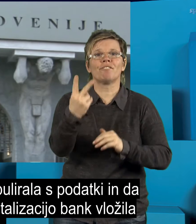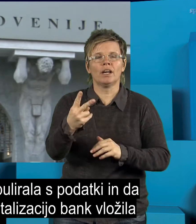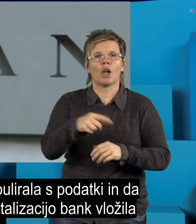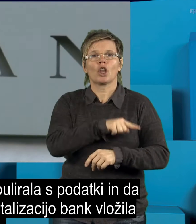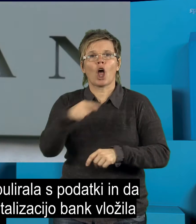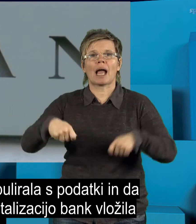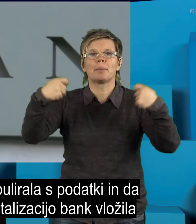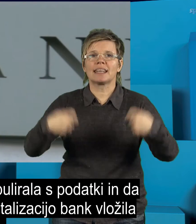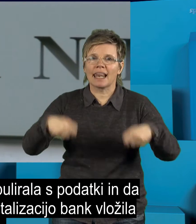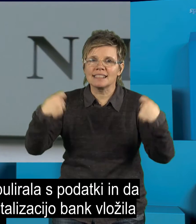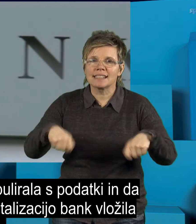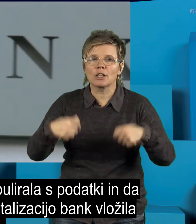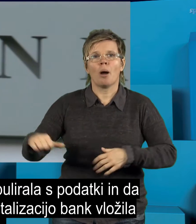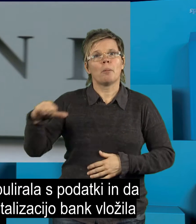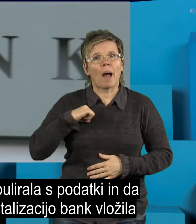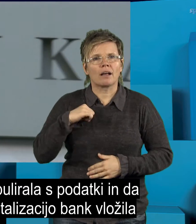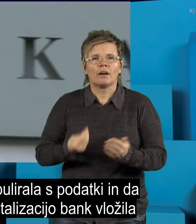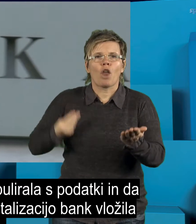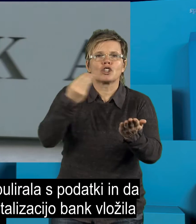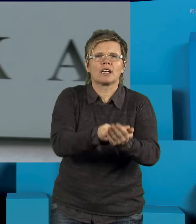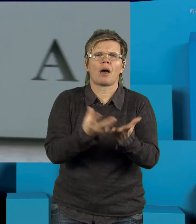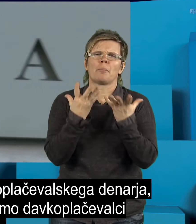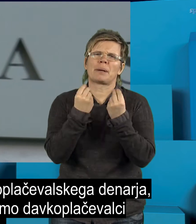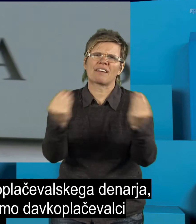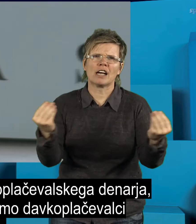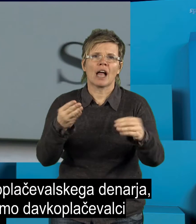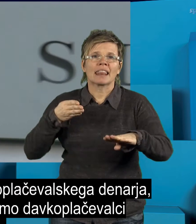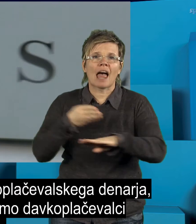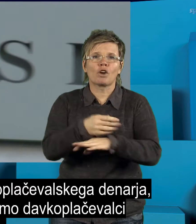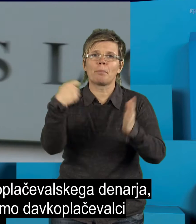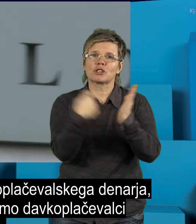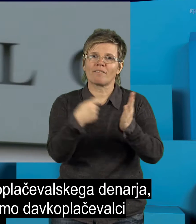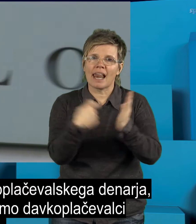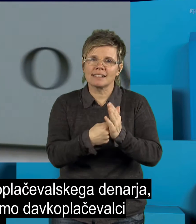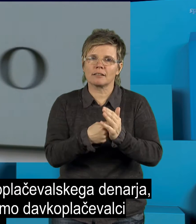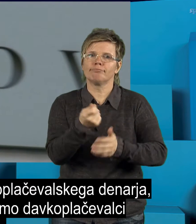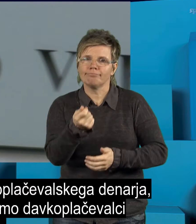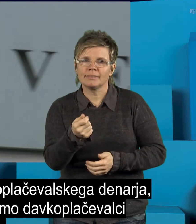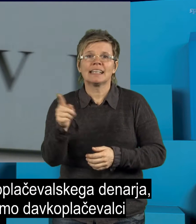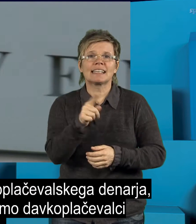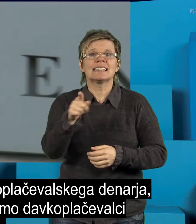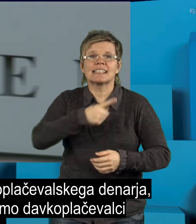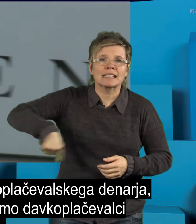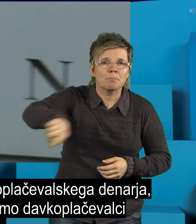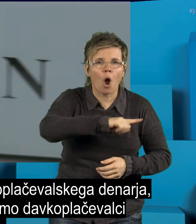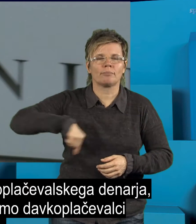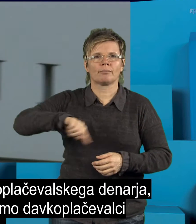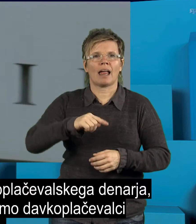v dokapitalizacijo bank vložila preveč davkoplačevalskega denarja, in sicer smo davkoplačevalci Slovenske